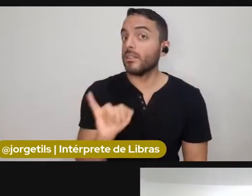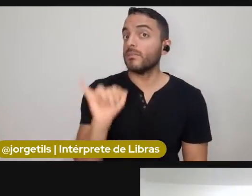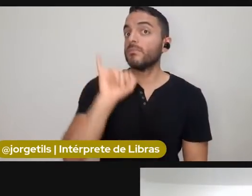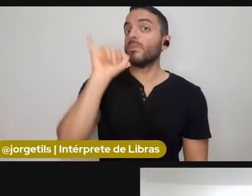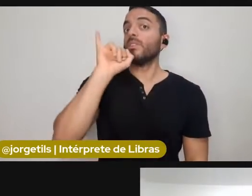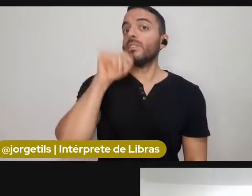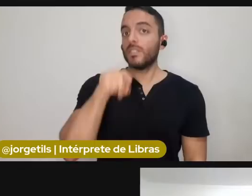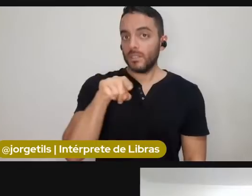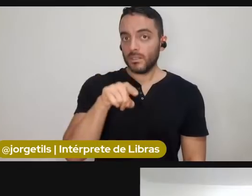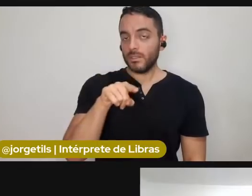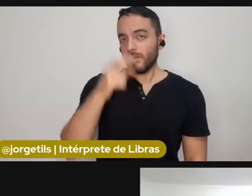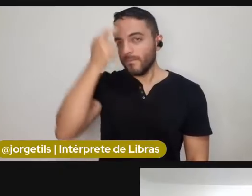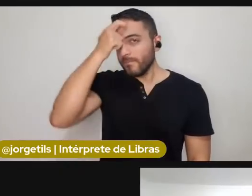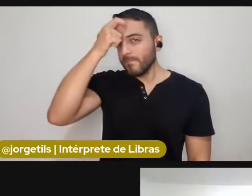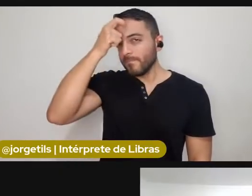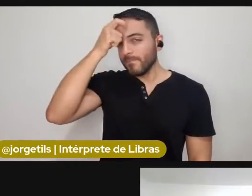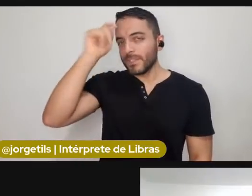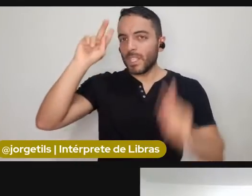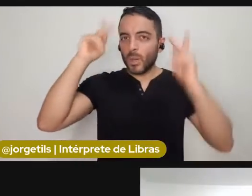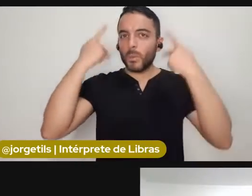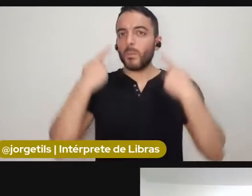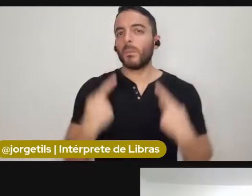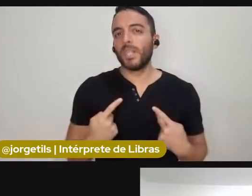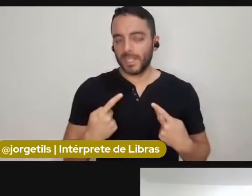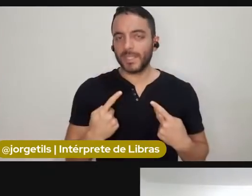da consciência humana,